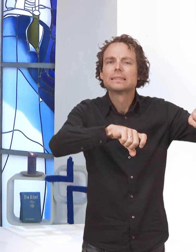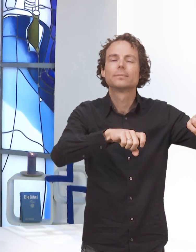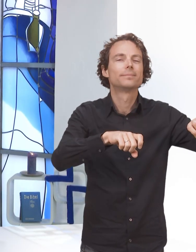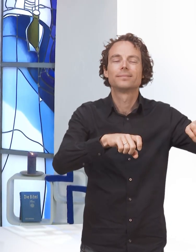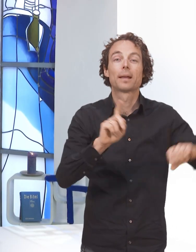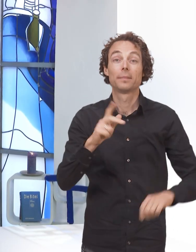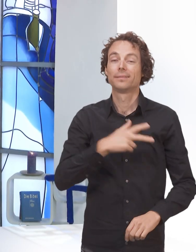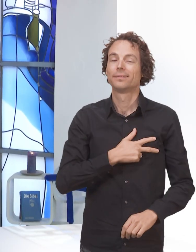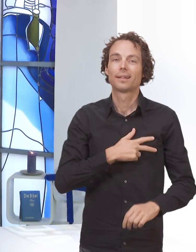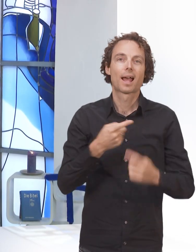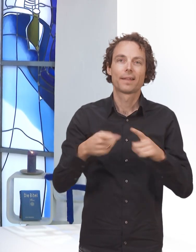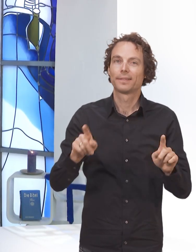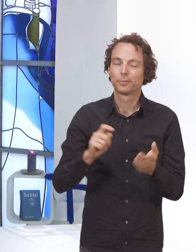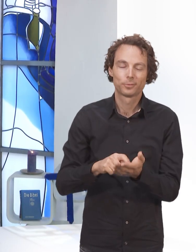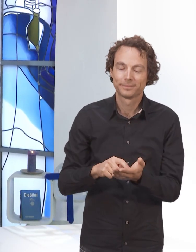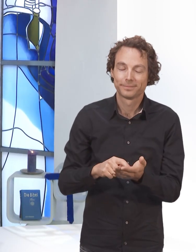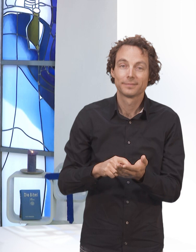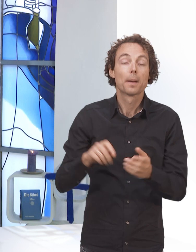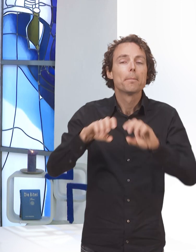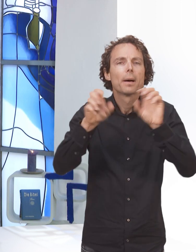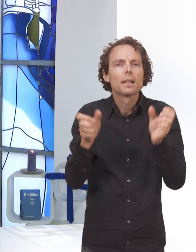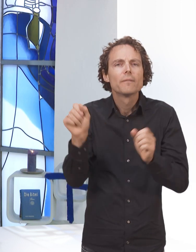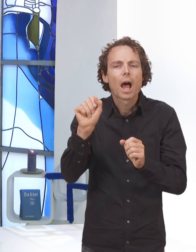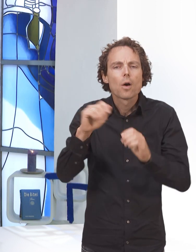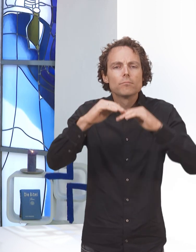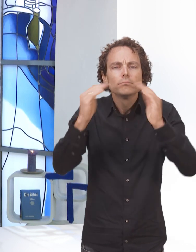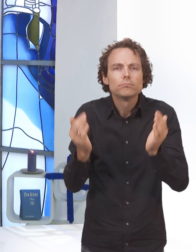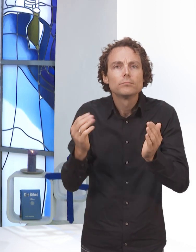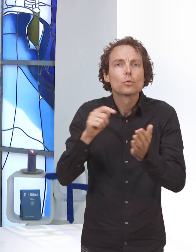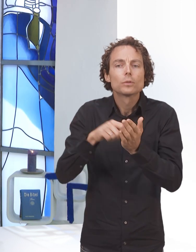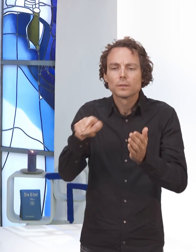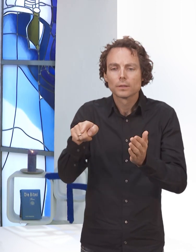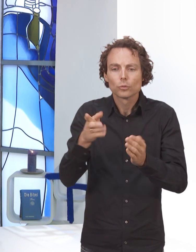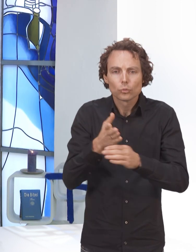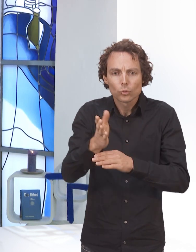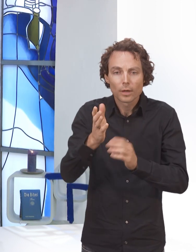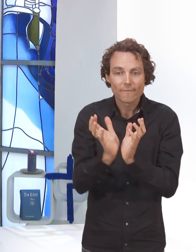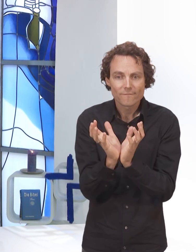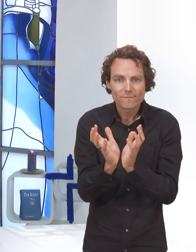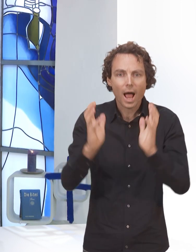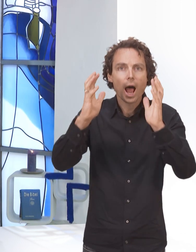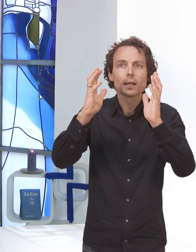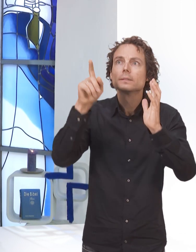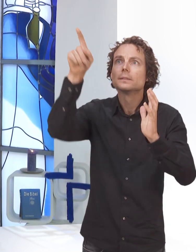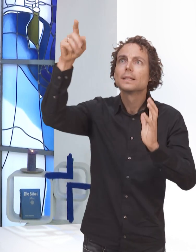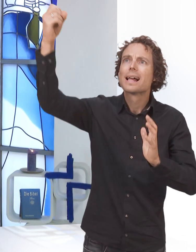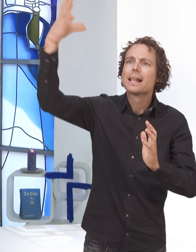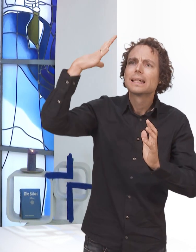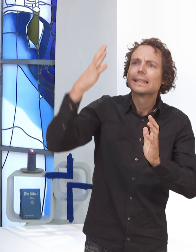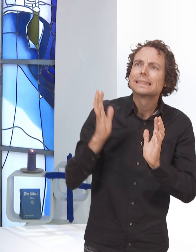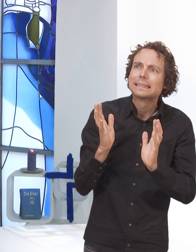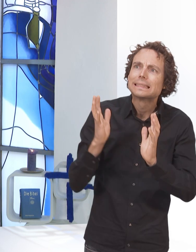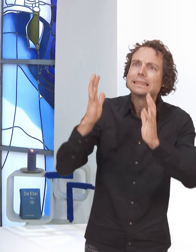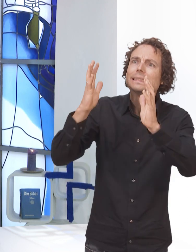ist der Grund ein anderer. Bananen sind krumm, weil sie während des Wachstums zum Licht